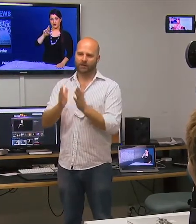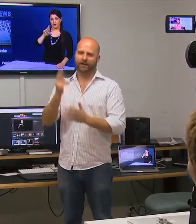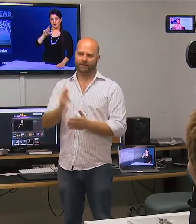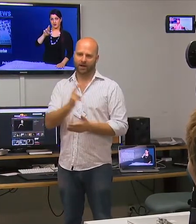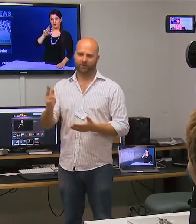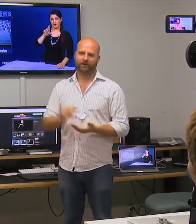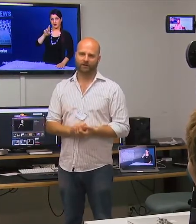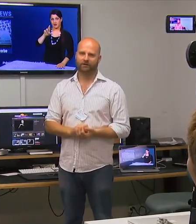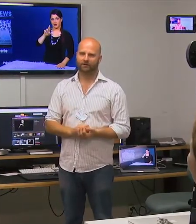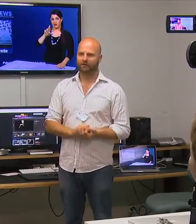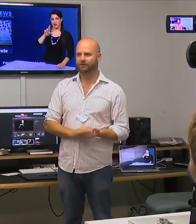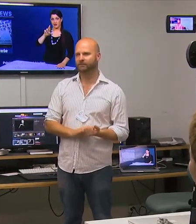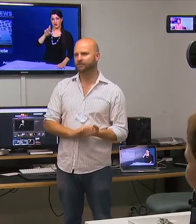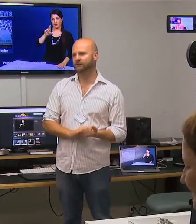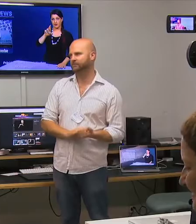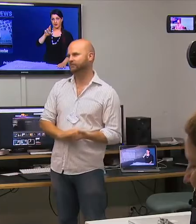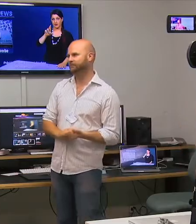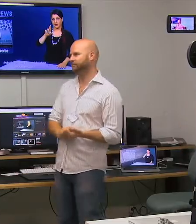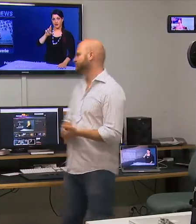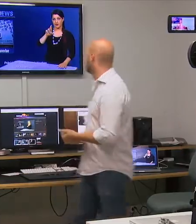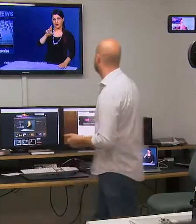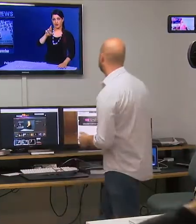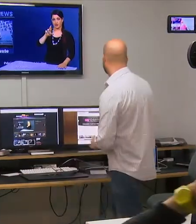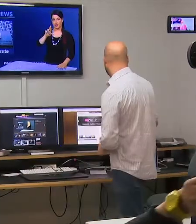die Kombination. Und da wurde ich dann eigentlich so getauft.